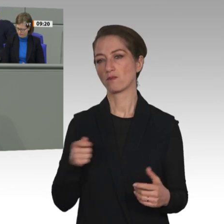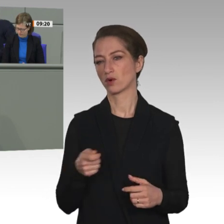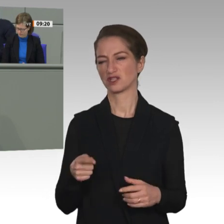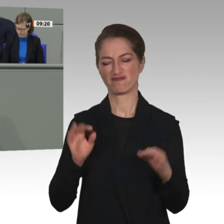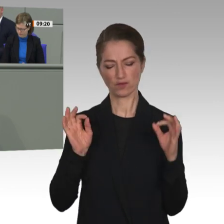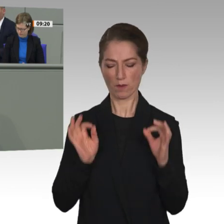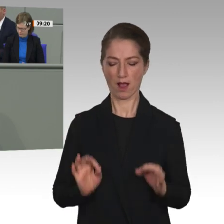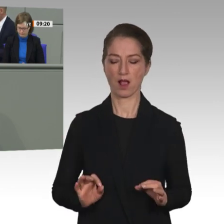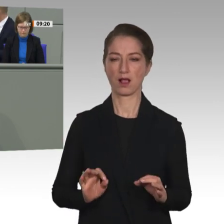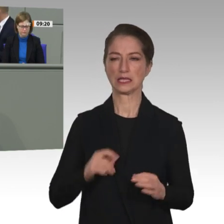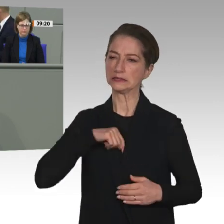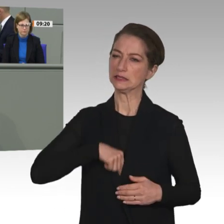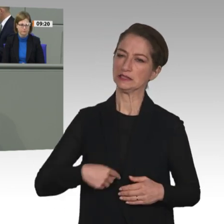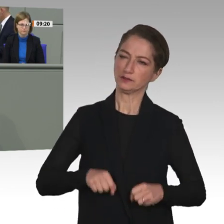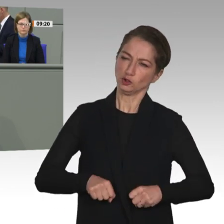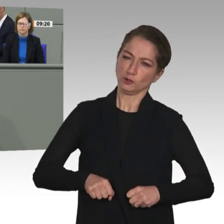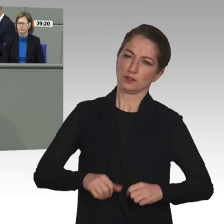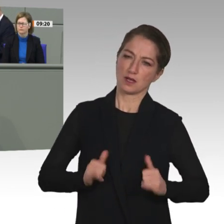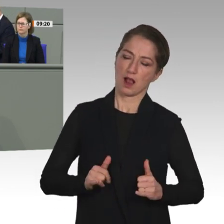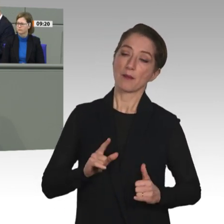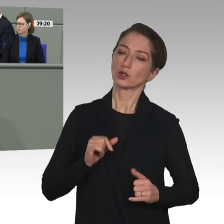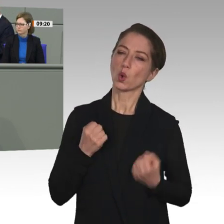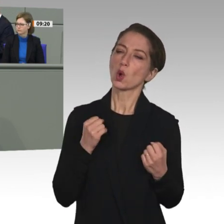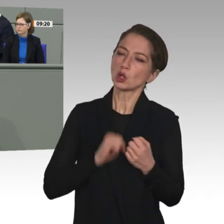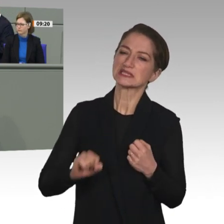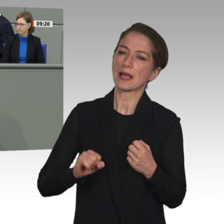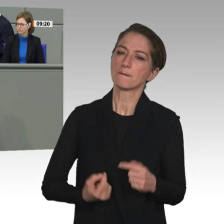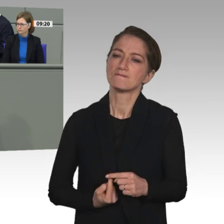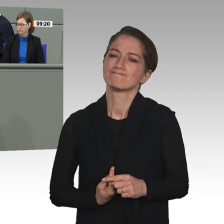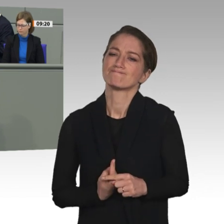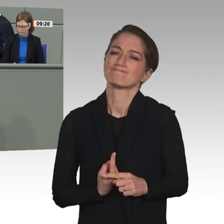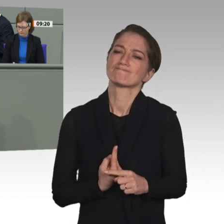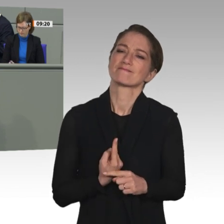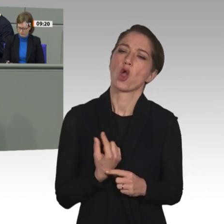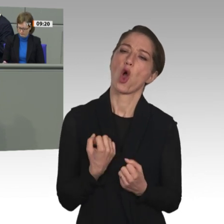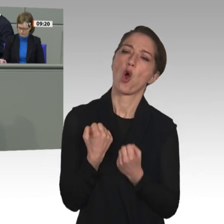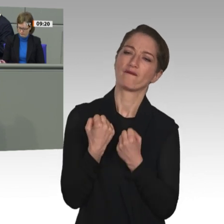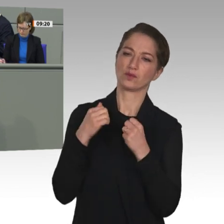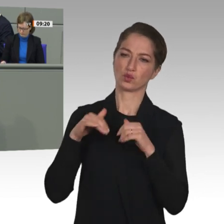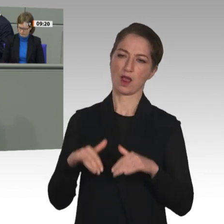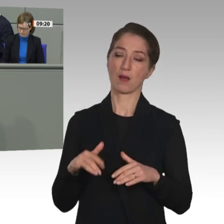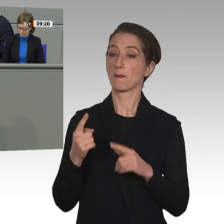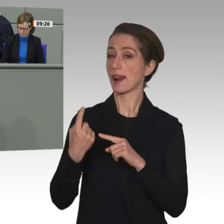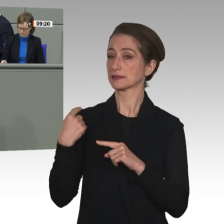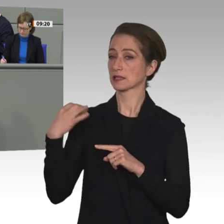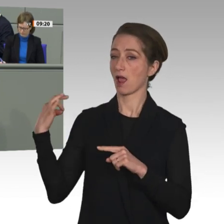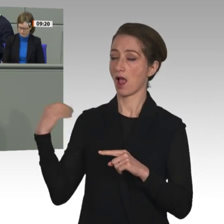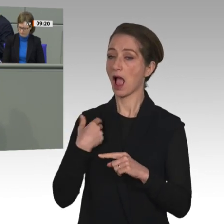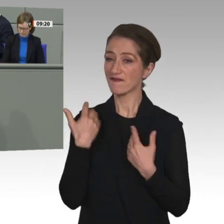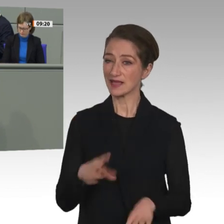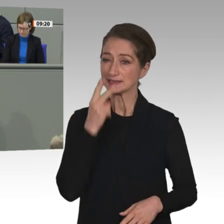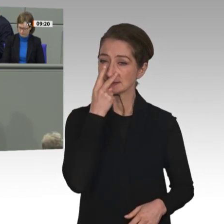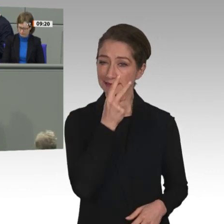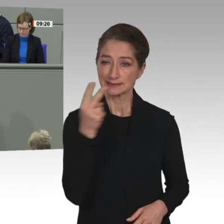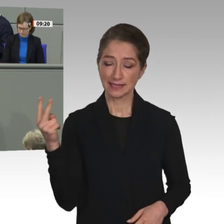uns tief erschüttert. Aber ich habe trotzdem Hoffnung. Hoffnung, weil ich in den letzten Tagen gesehen habe,